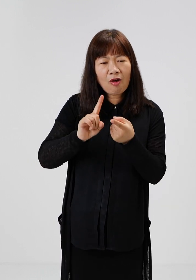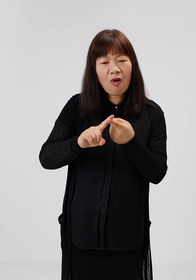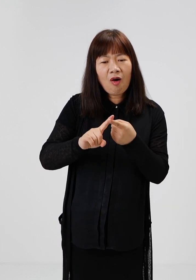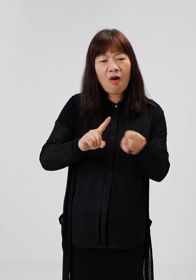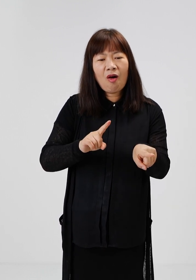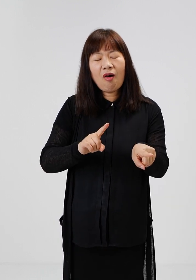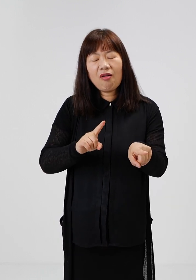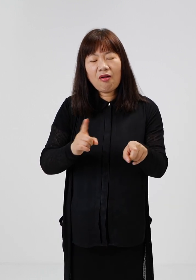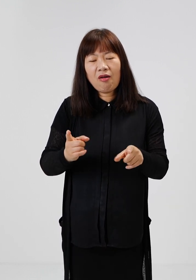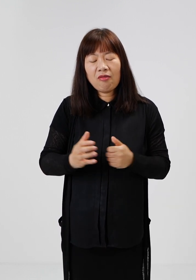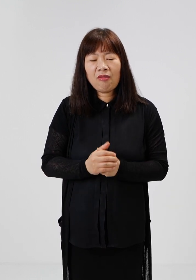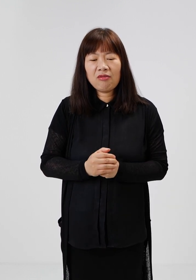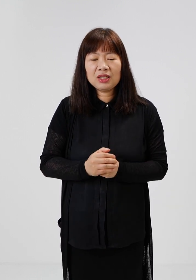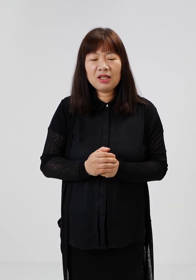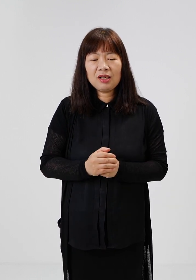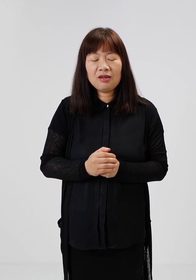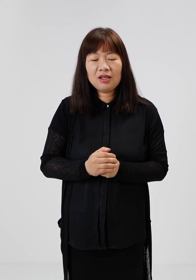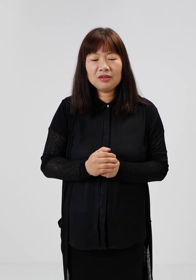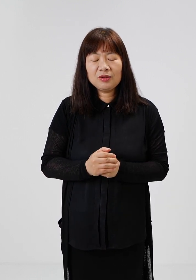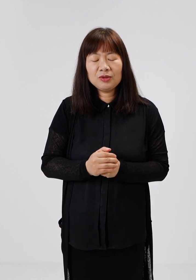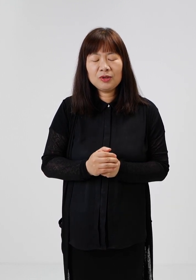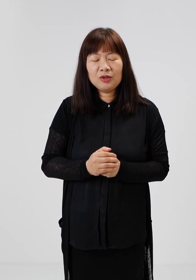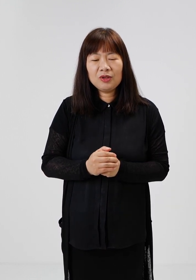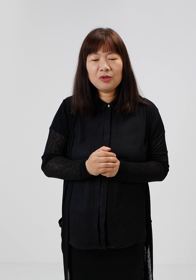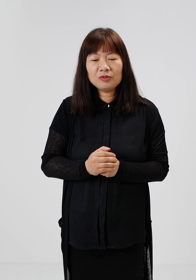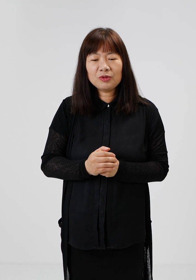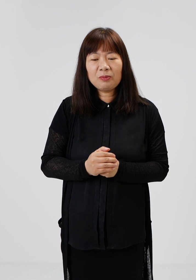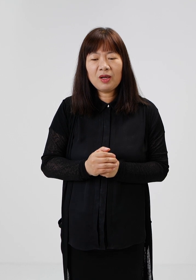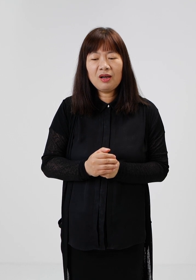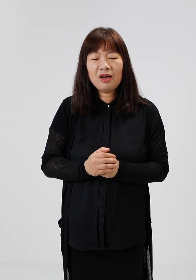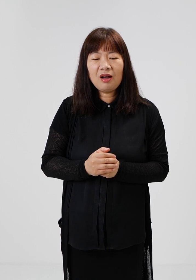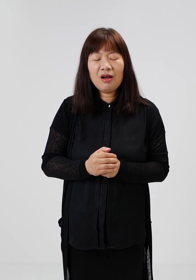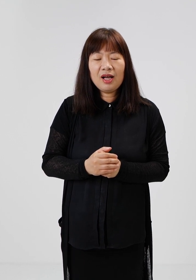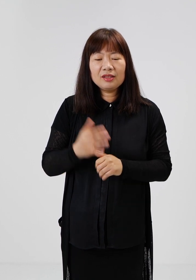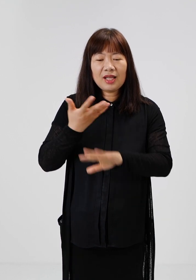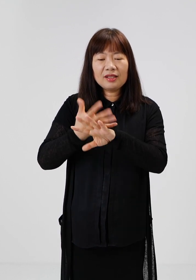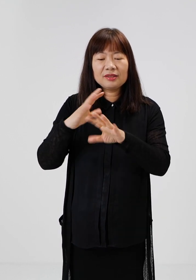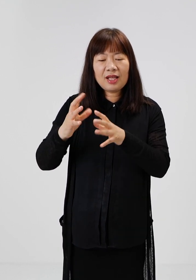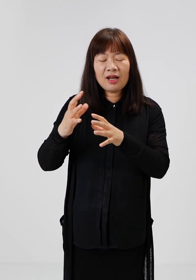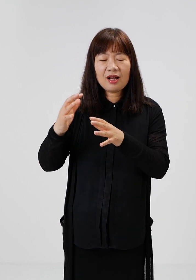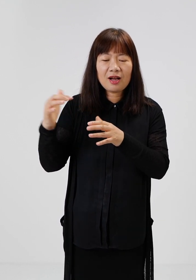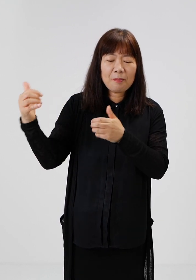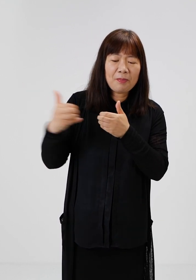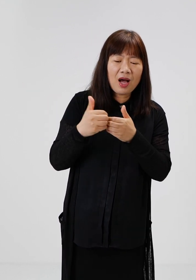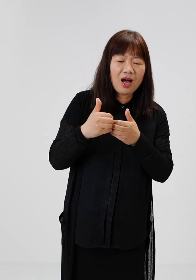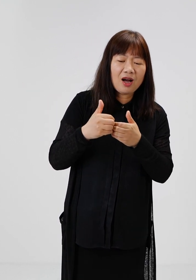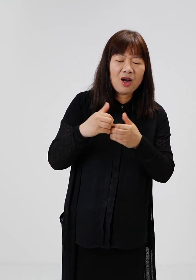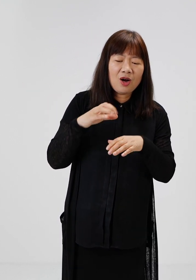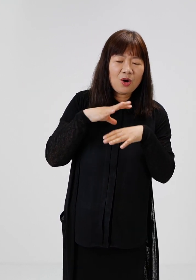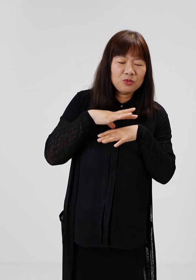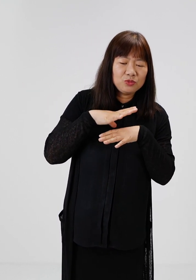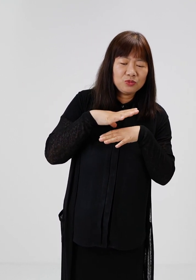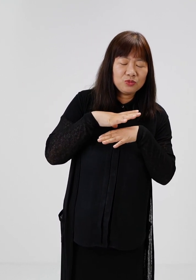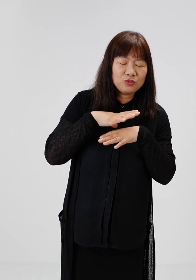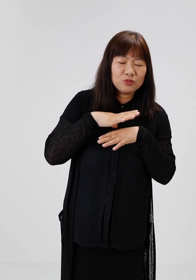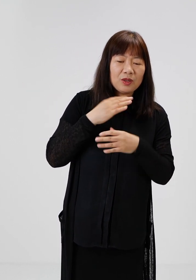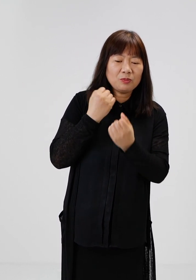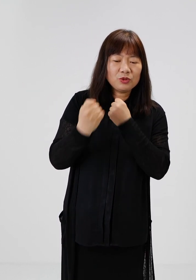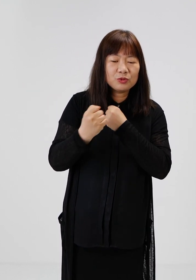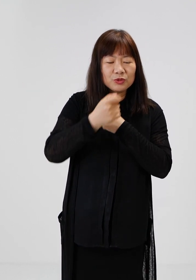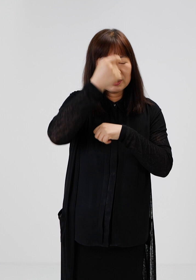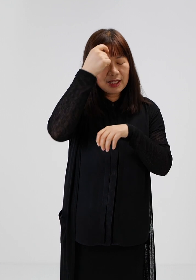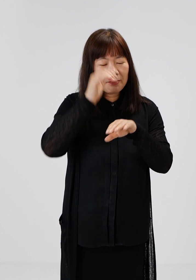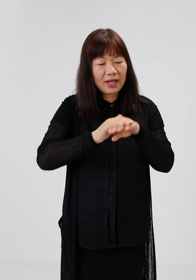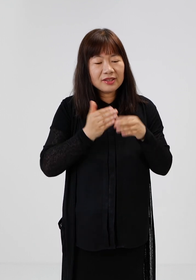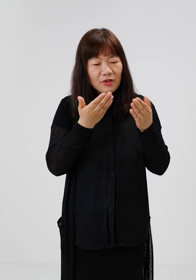두려움에도 불구하고 드렸던 이 예배를 그들이 얼마나 감격적이고 감동적이었겠어요. 70년